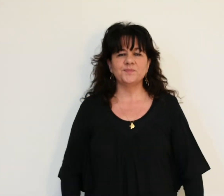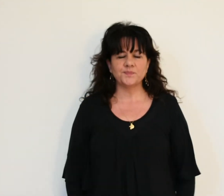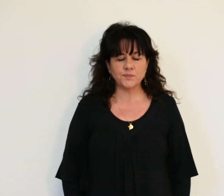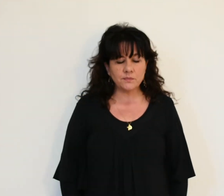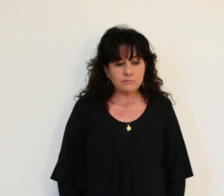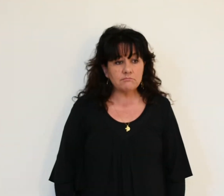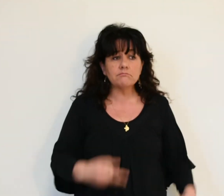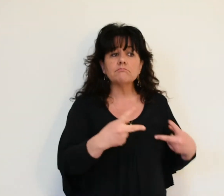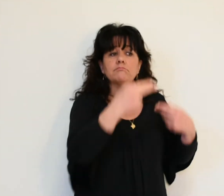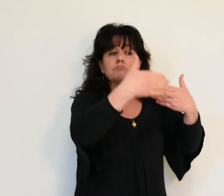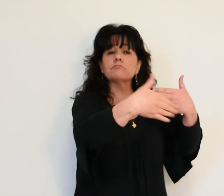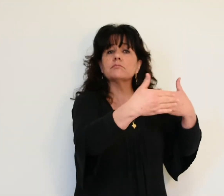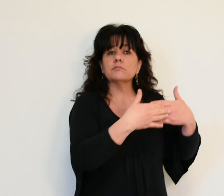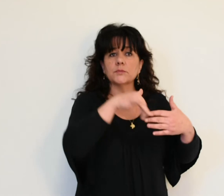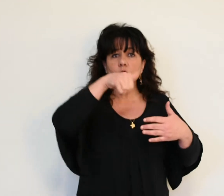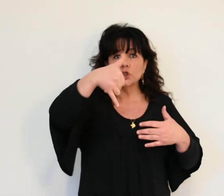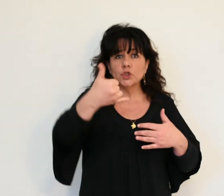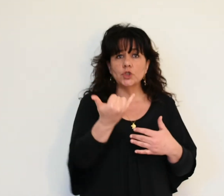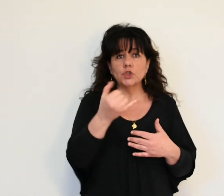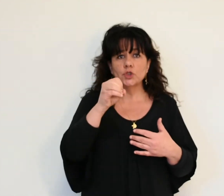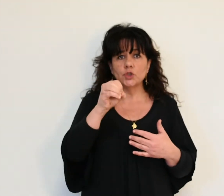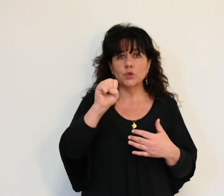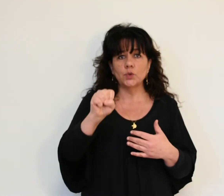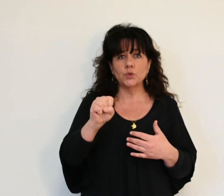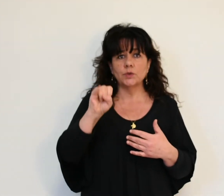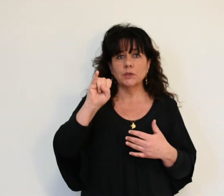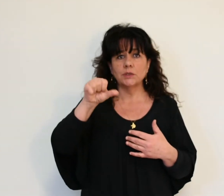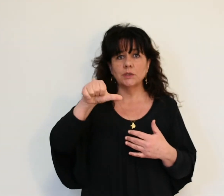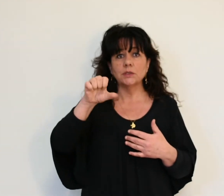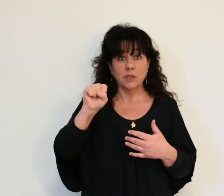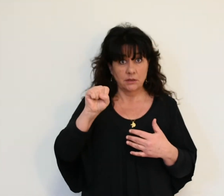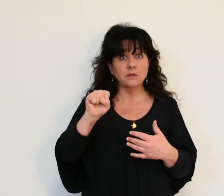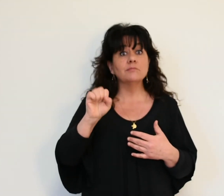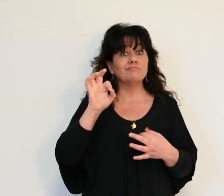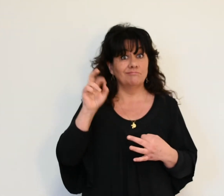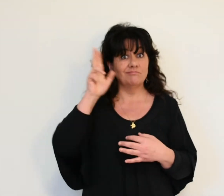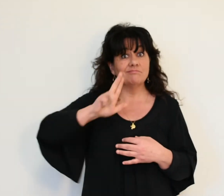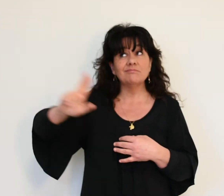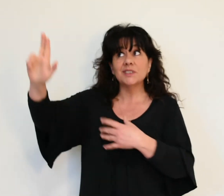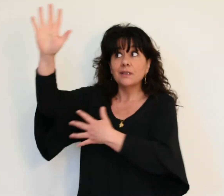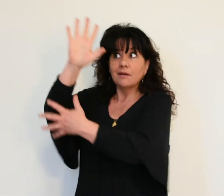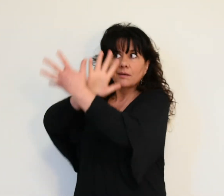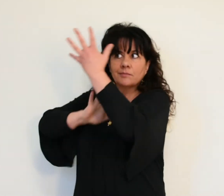Au temps de Josias, la parole du Seigneur me fut adressée.